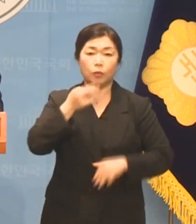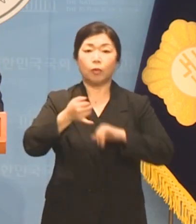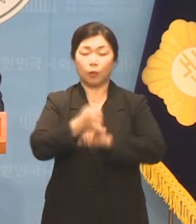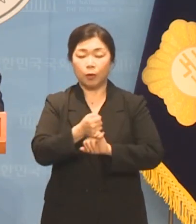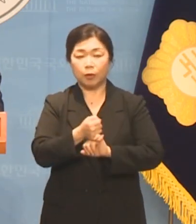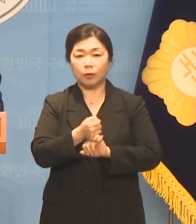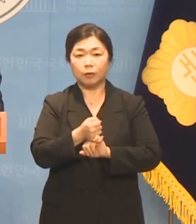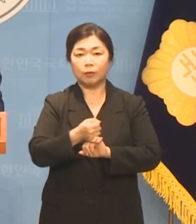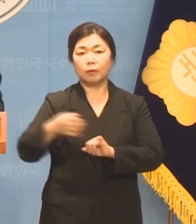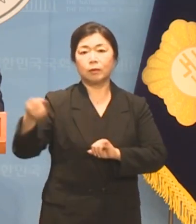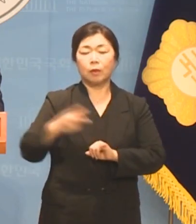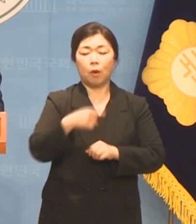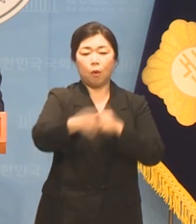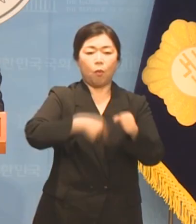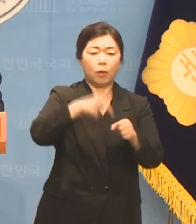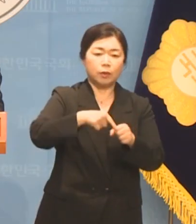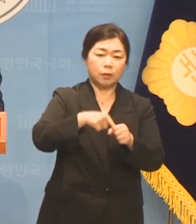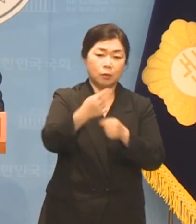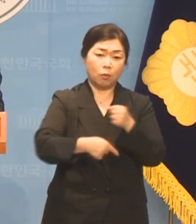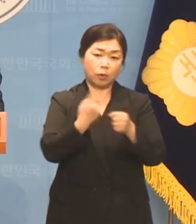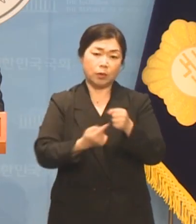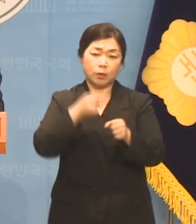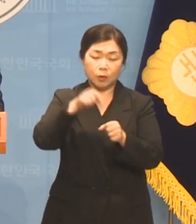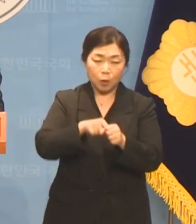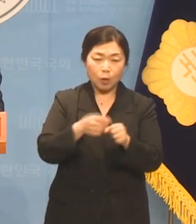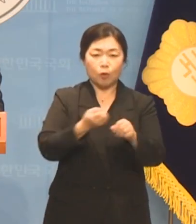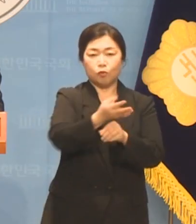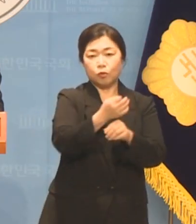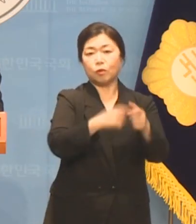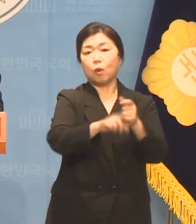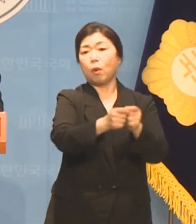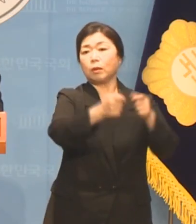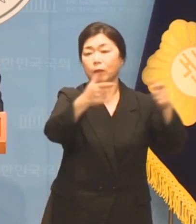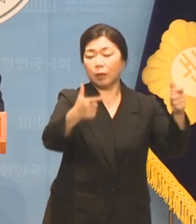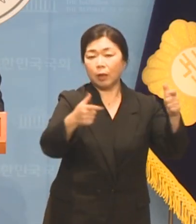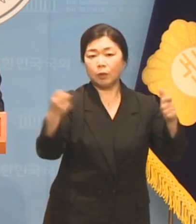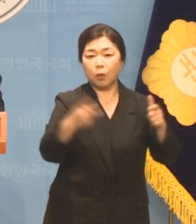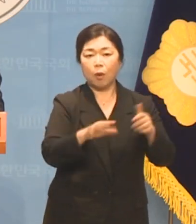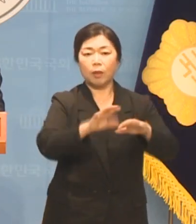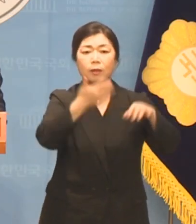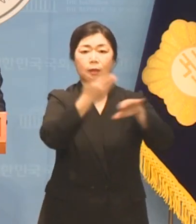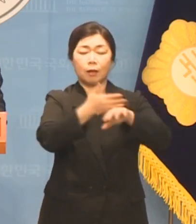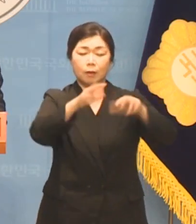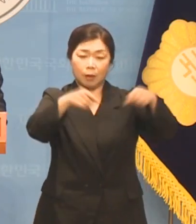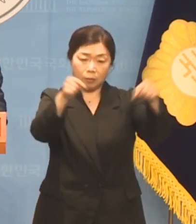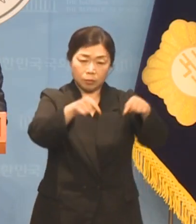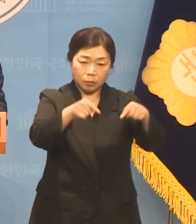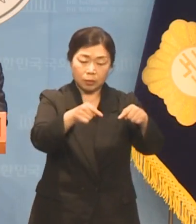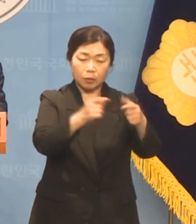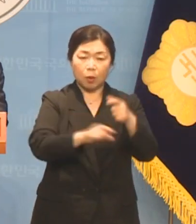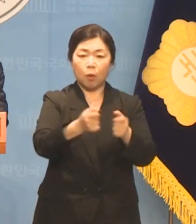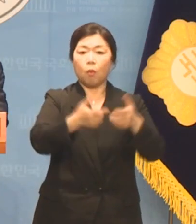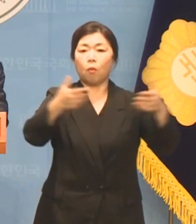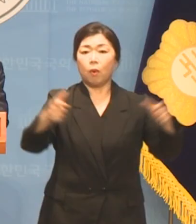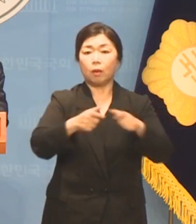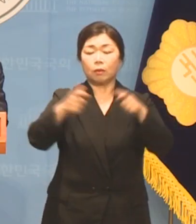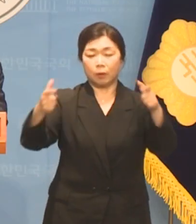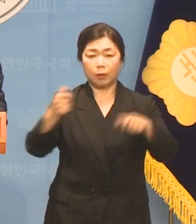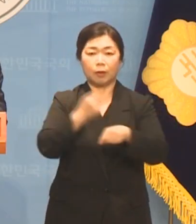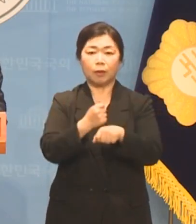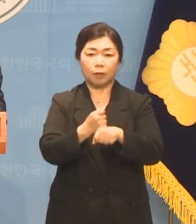이를 통해 원전 수출 확대와 원자력 외교의 주도권을 잡는 세계적인 원자력